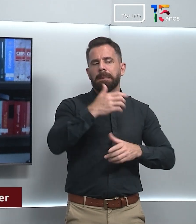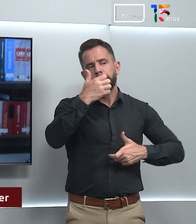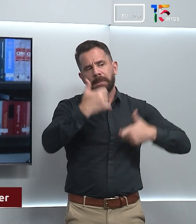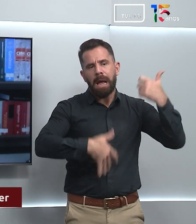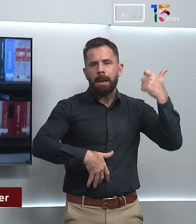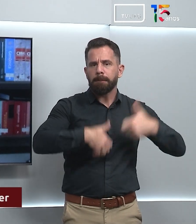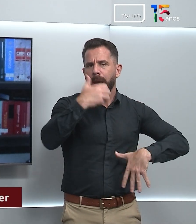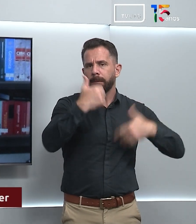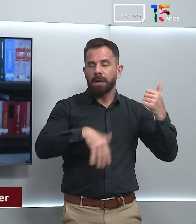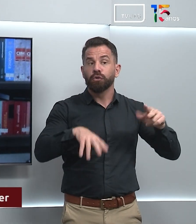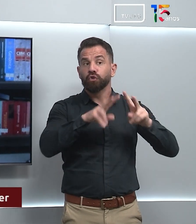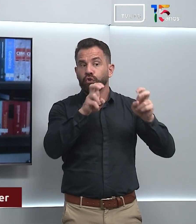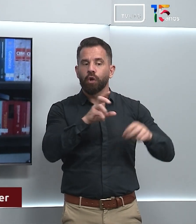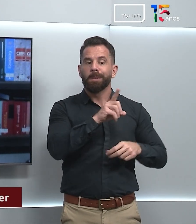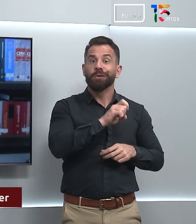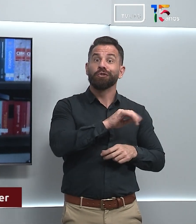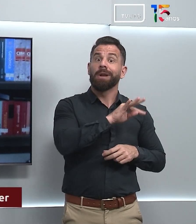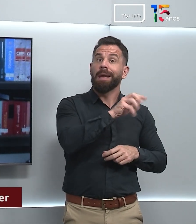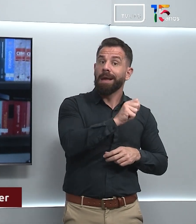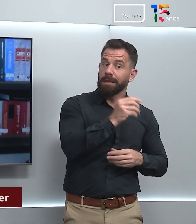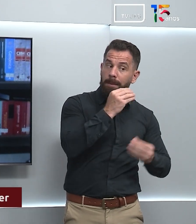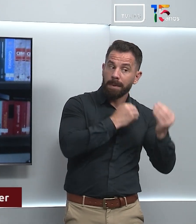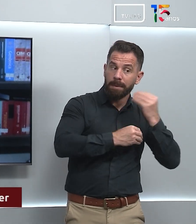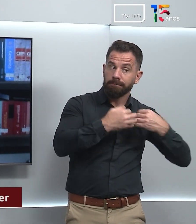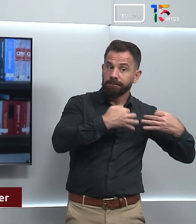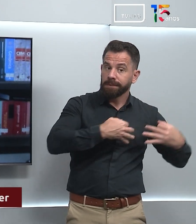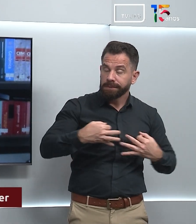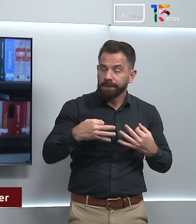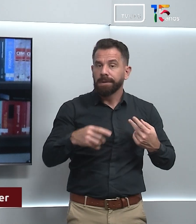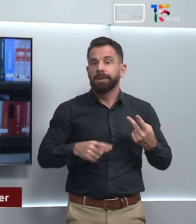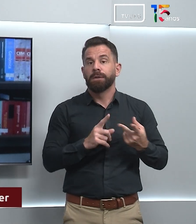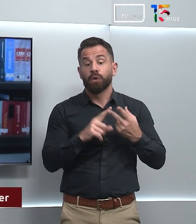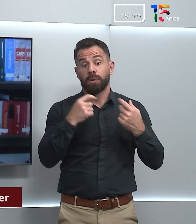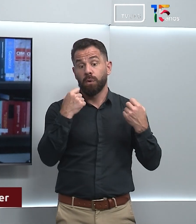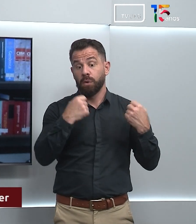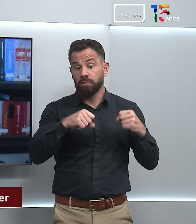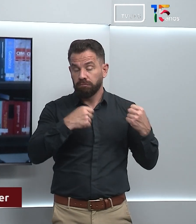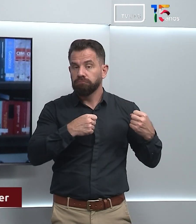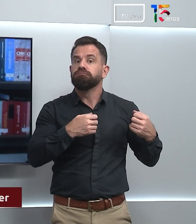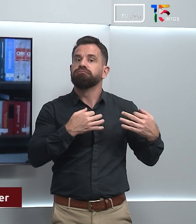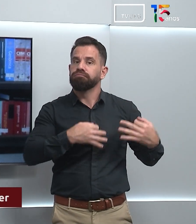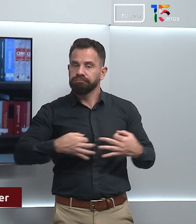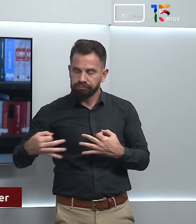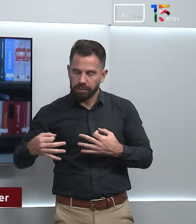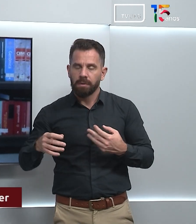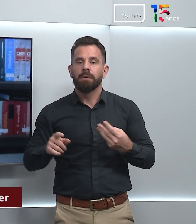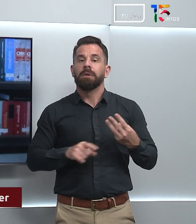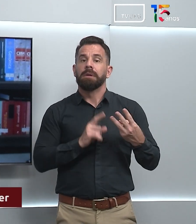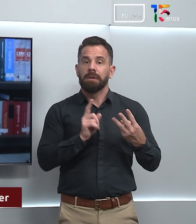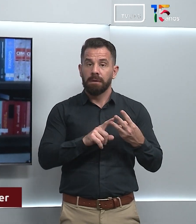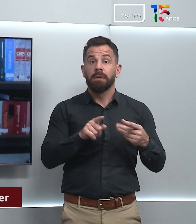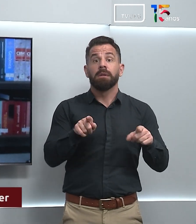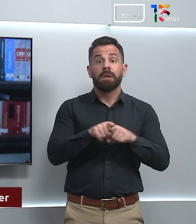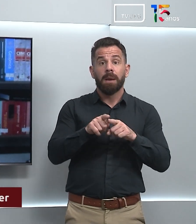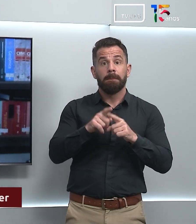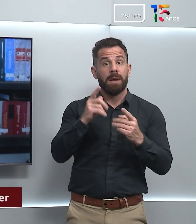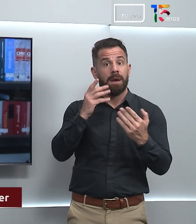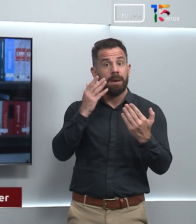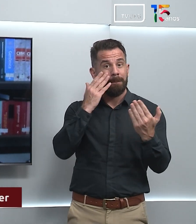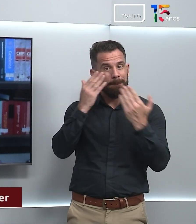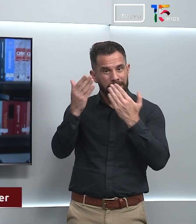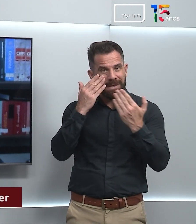que necessitam orientação com relação à atividade física e que necessitam muitas vezes uma psicoterapia de